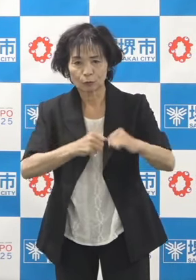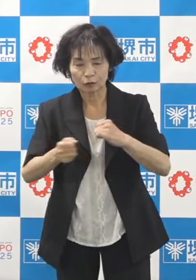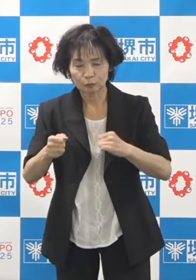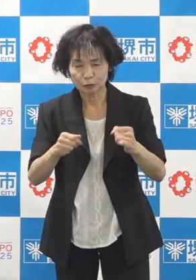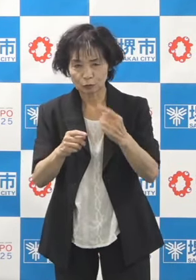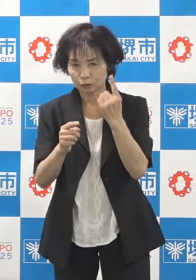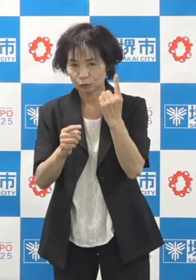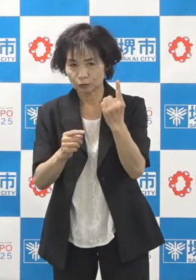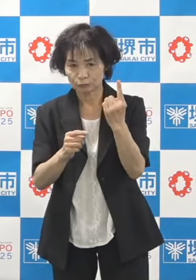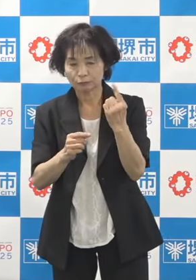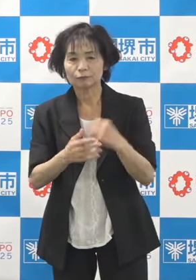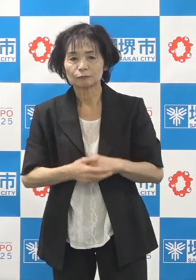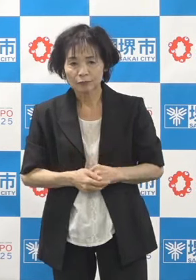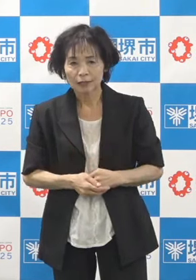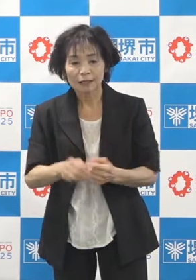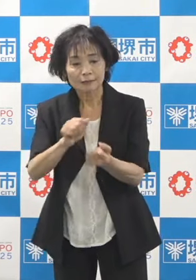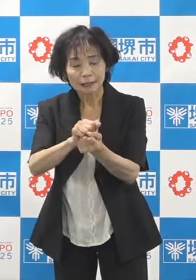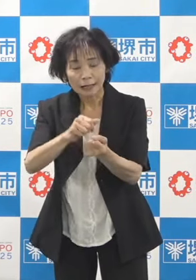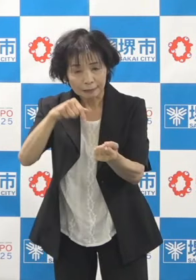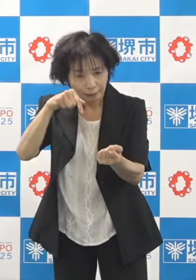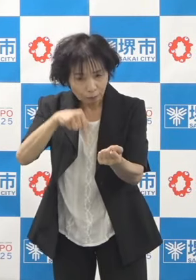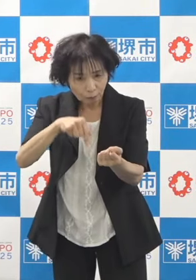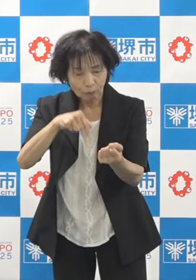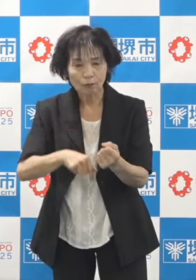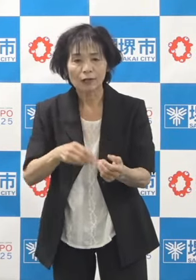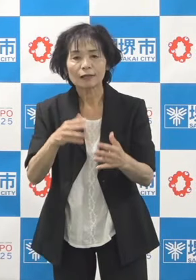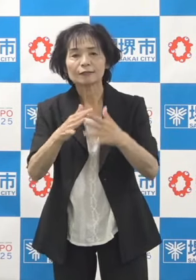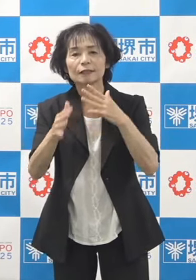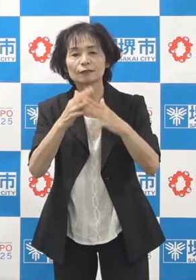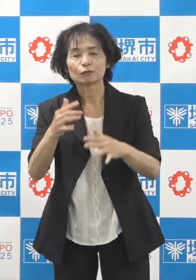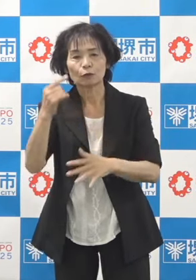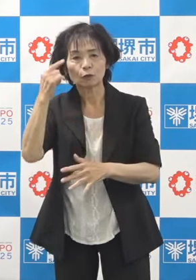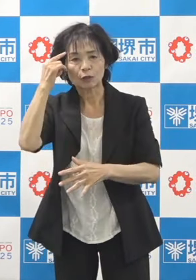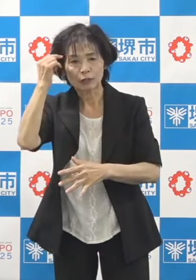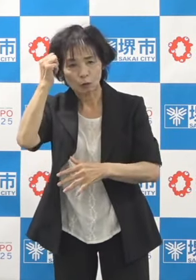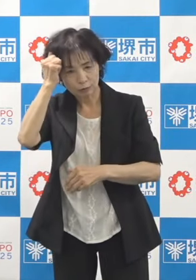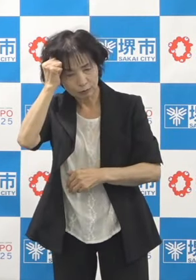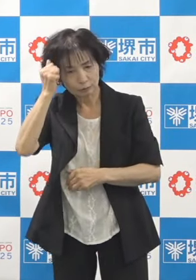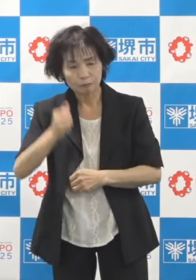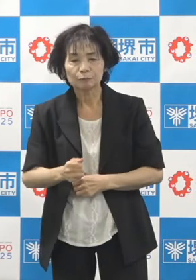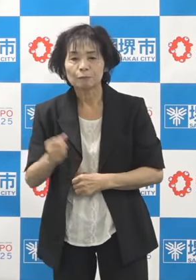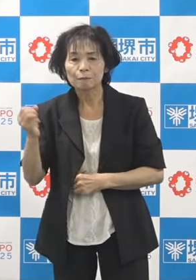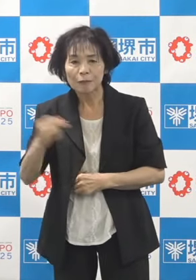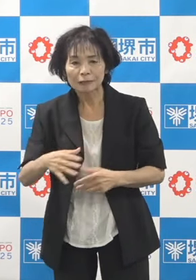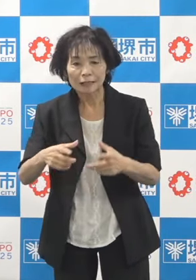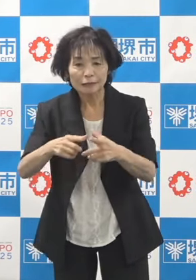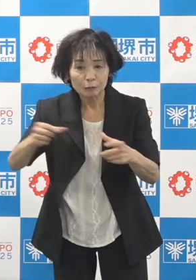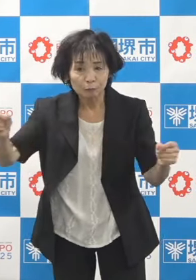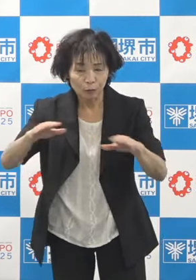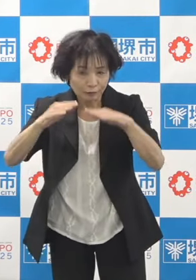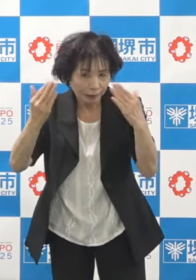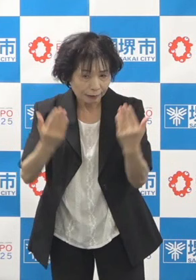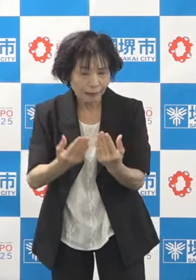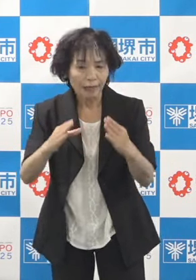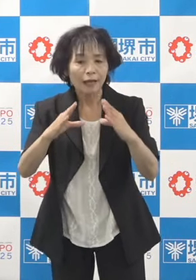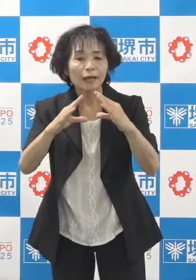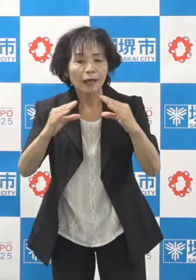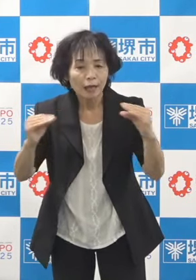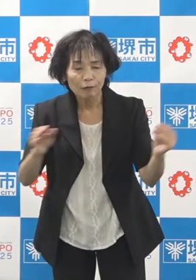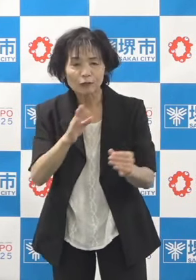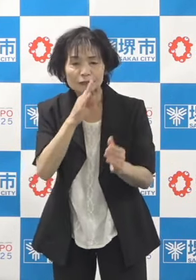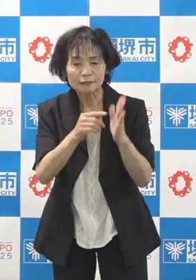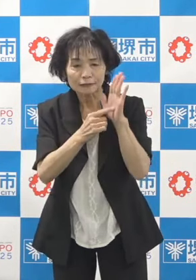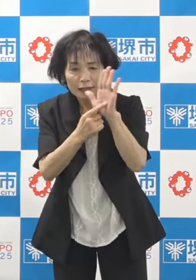が、この堺での戦争の記憶、また日本全体としてももちろん平和の実現に向